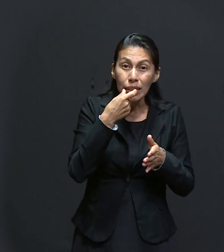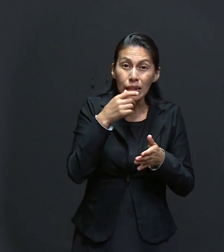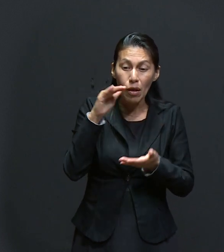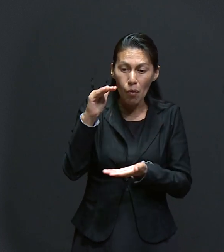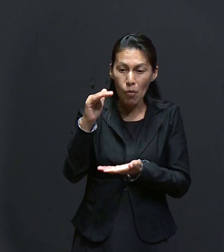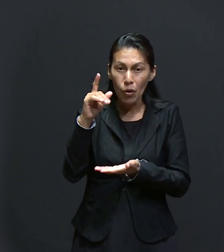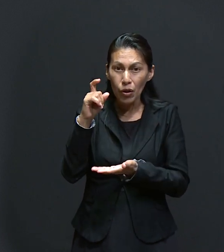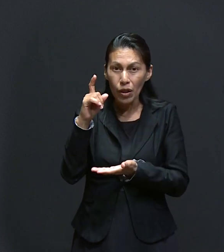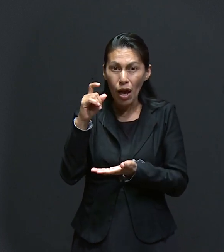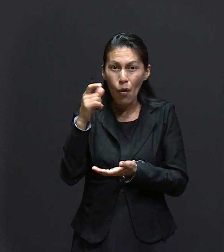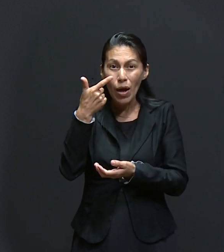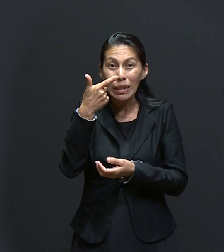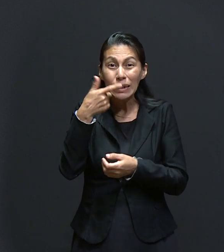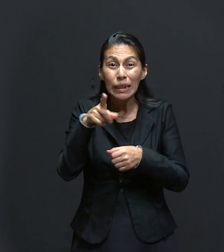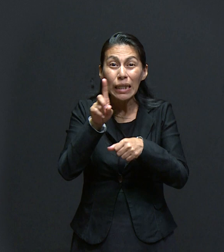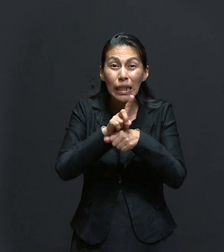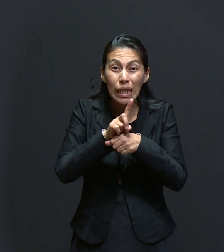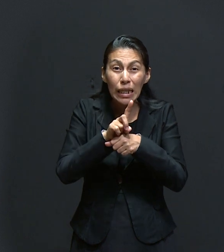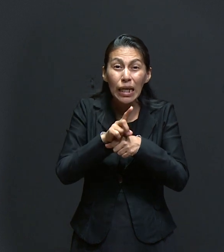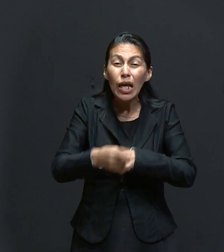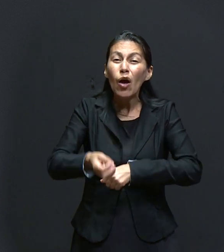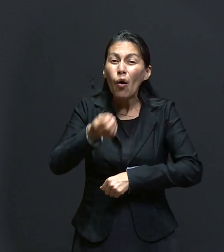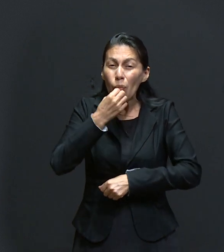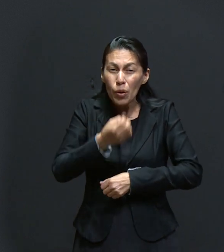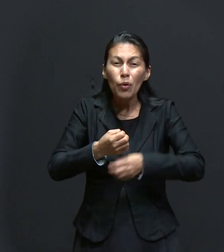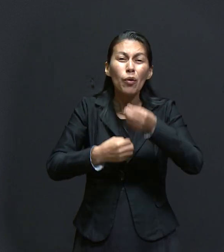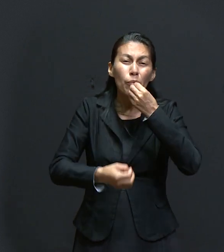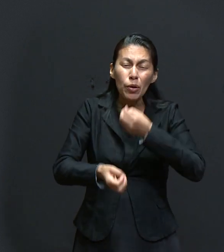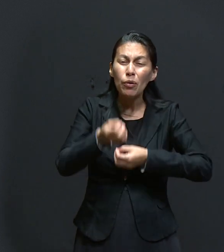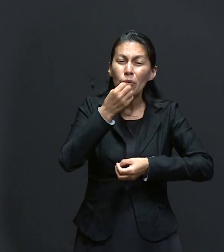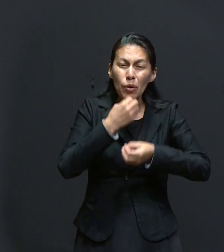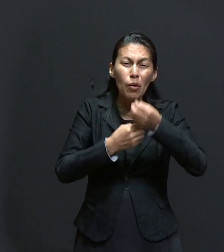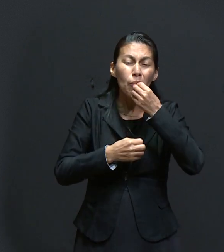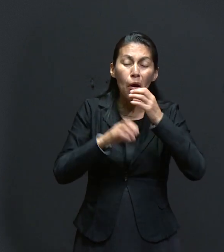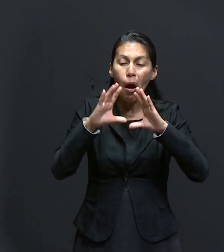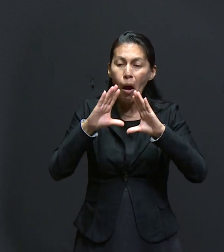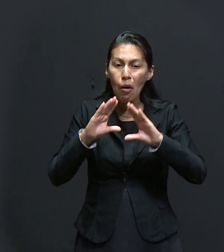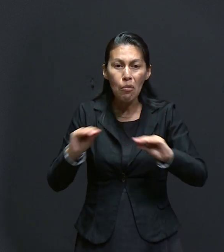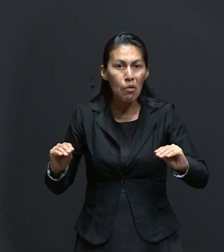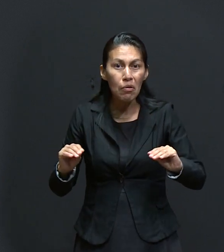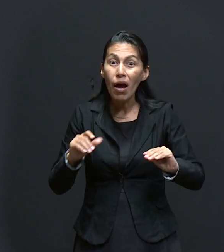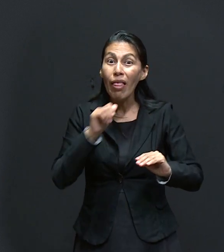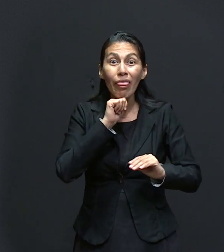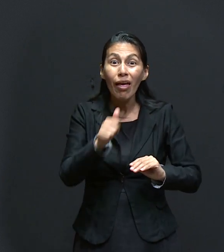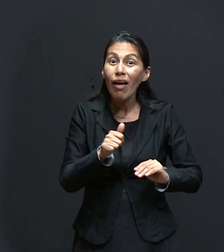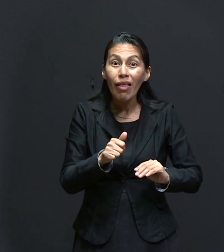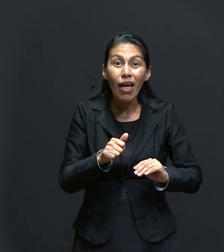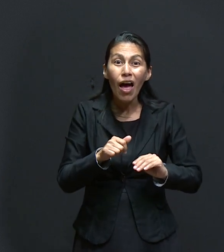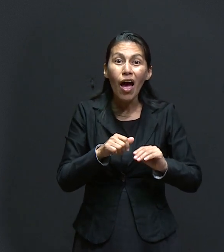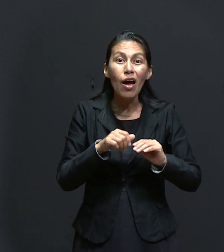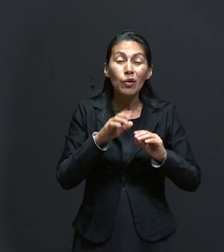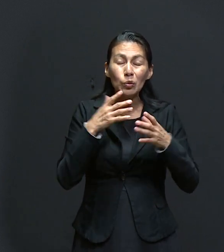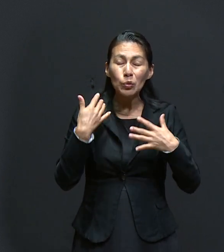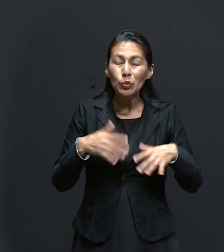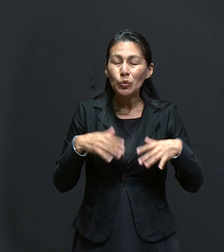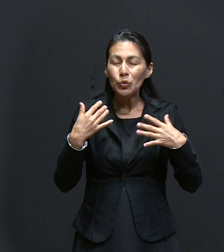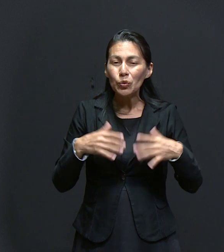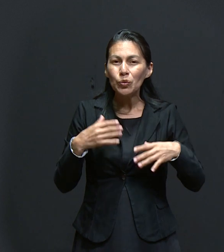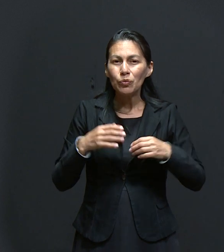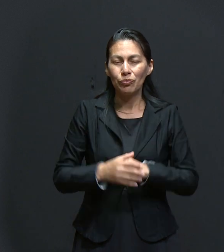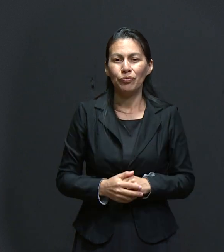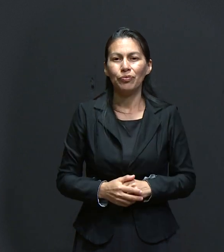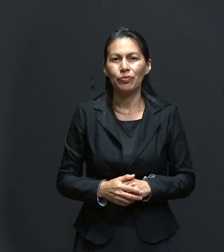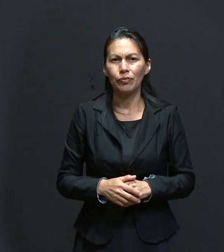para siete días y todos comieron y no se acababa ellos dios y se manifestando en otras maneras diferentes